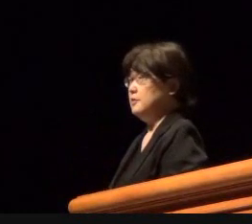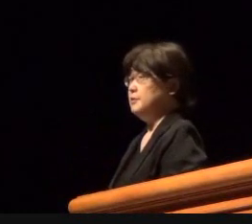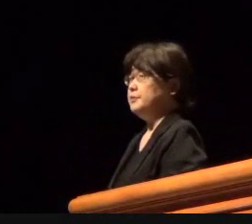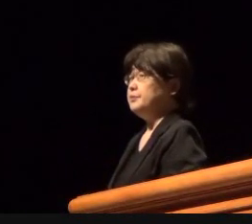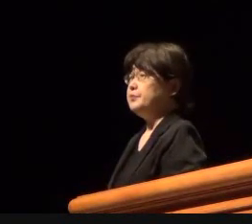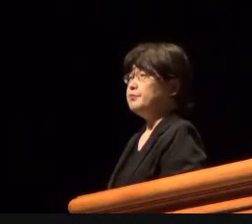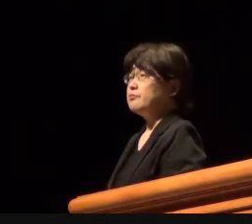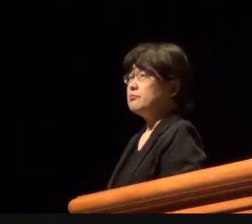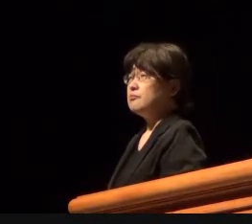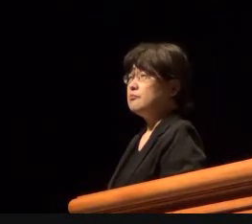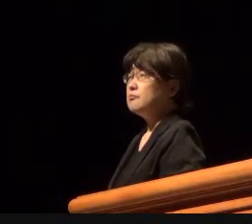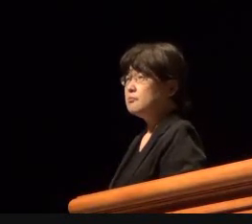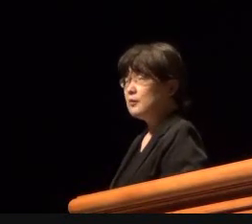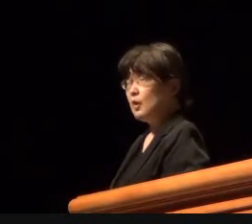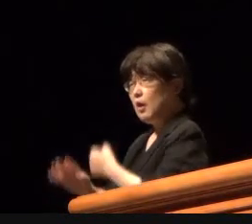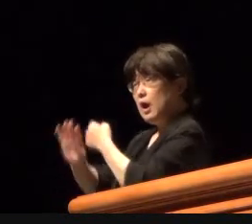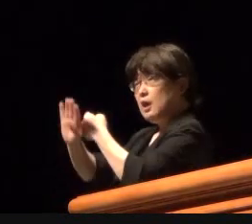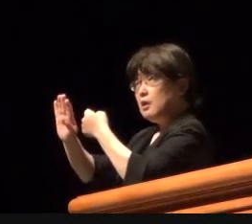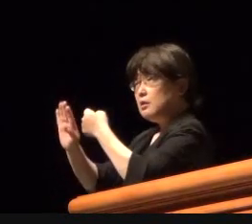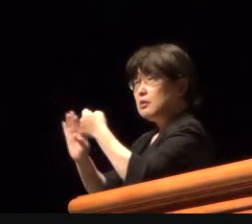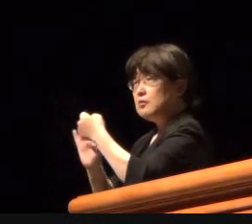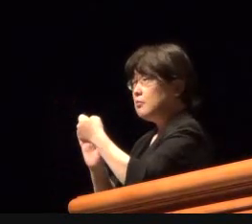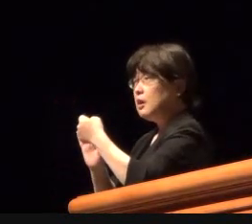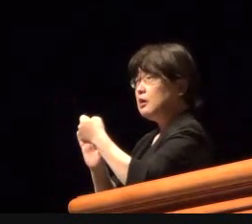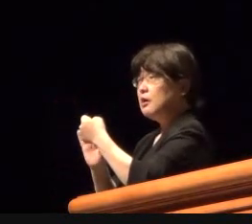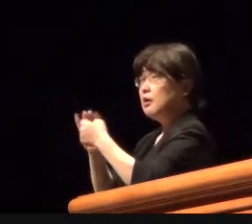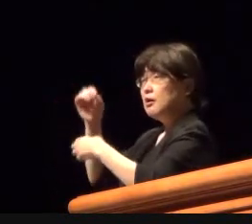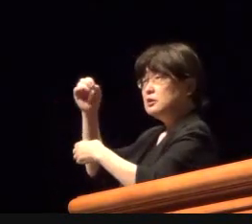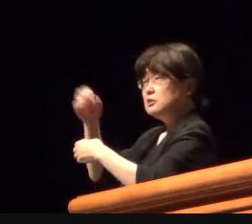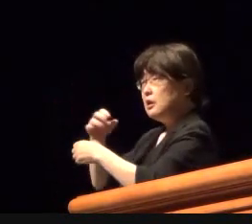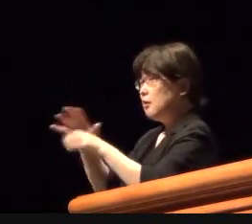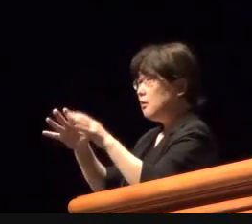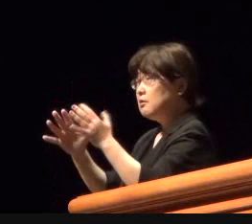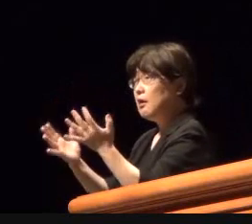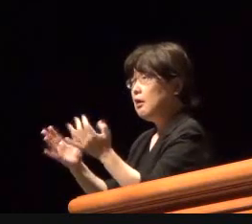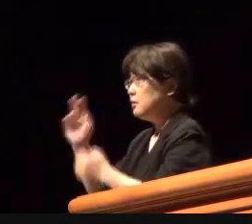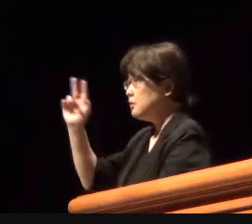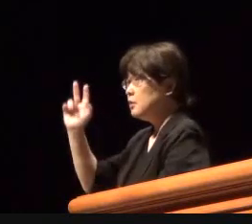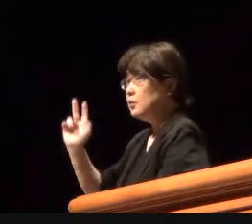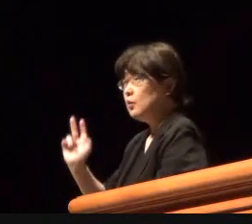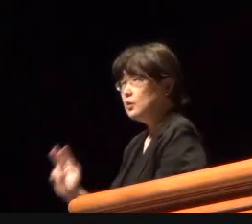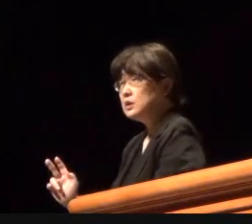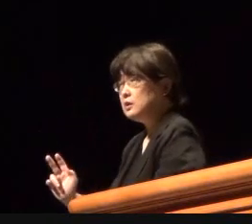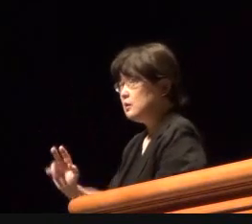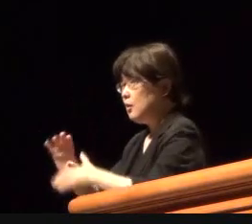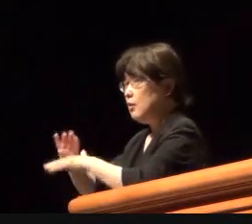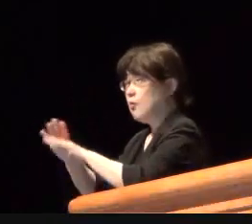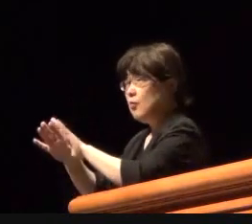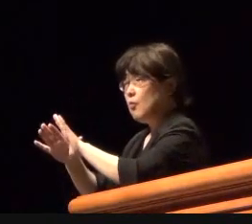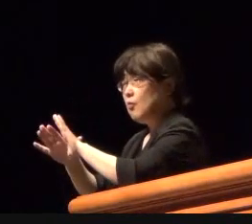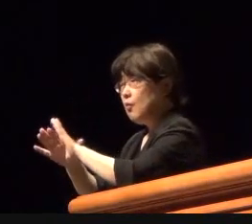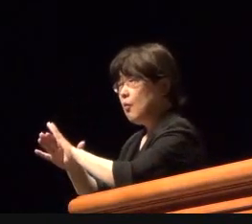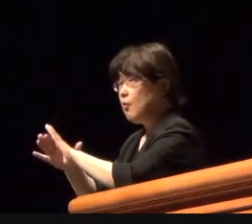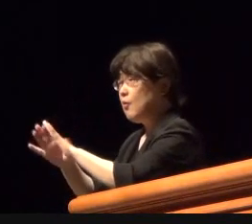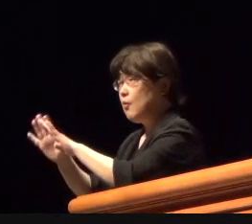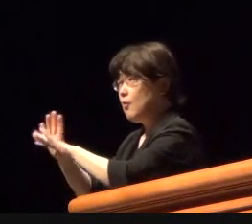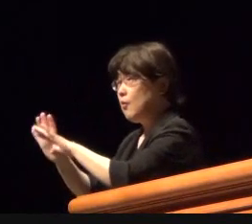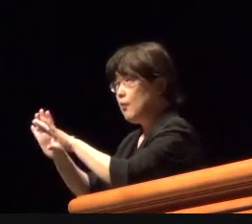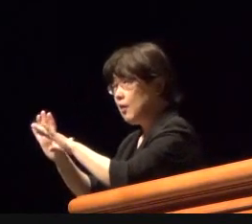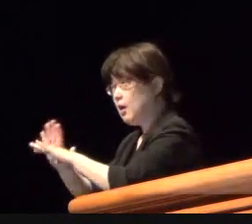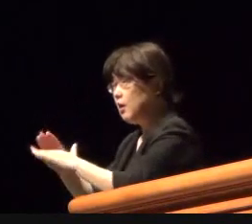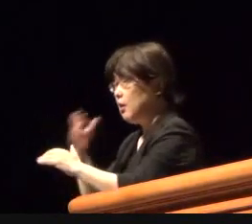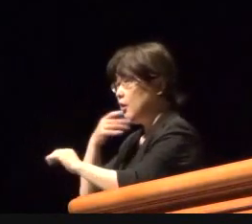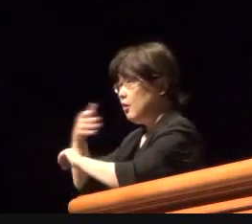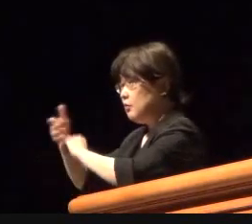。まるで原発などないかのようにというアンソロジーが福 福島第一原発よりも5、6年前